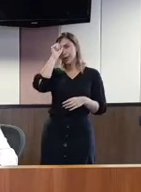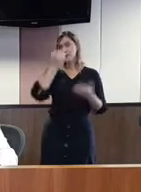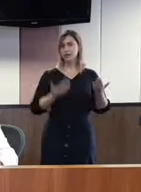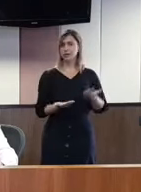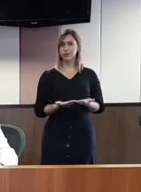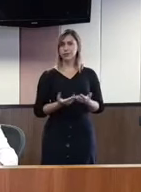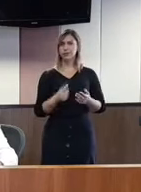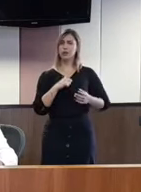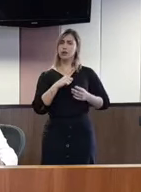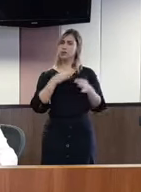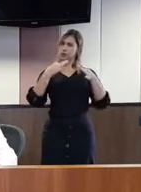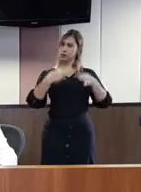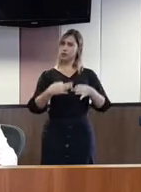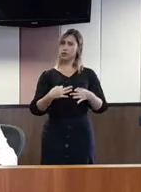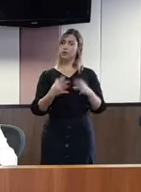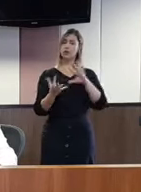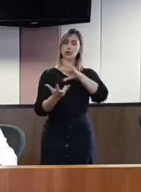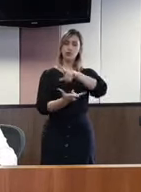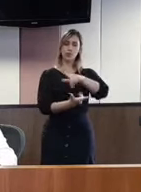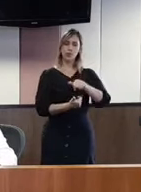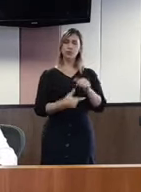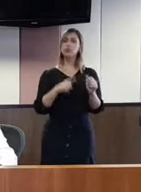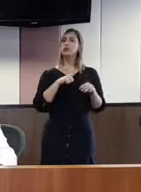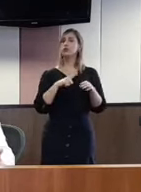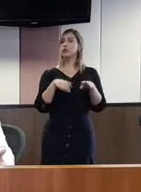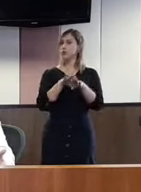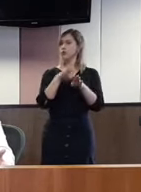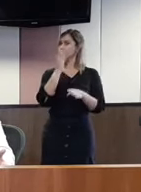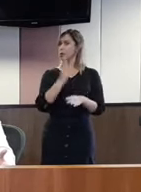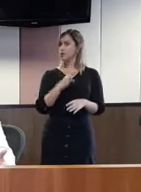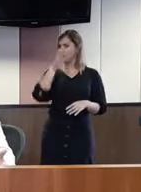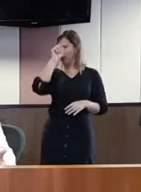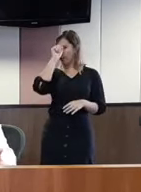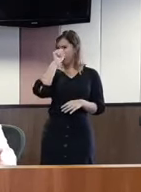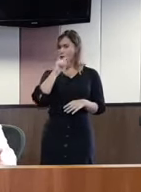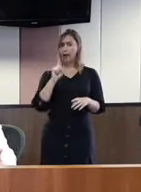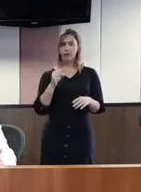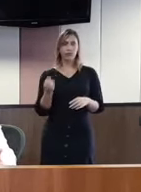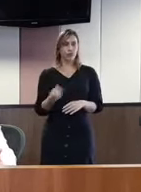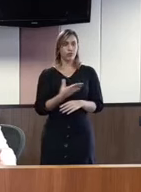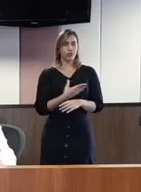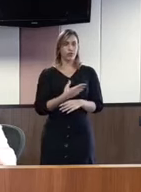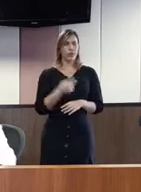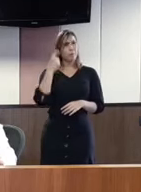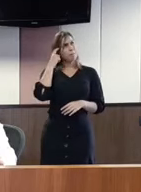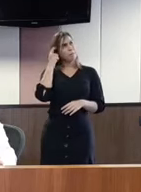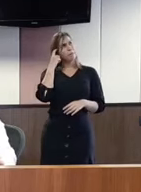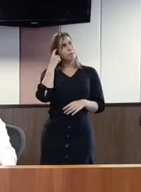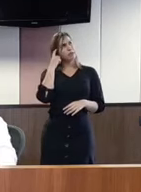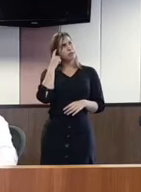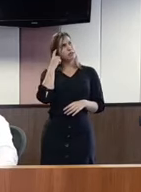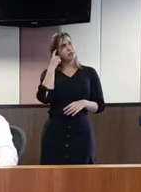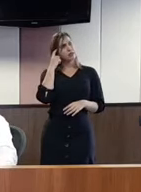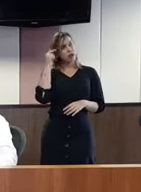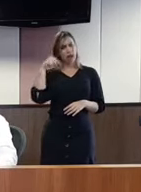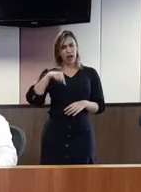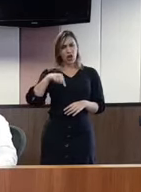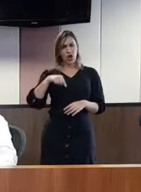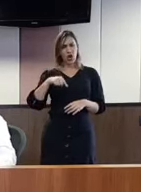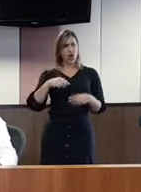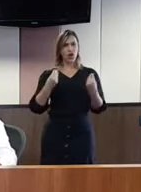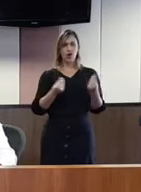certeza que o Brasil, que o mundo vai aprender muito, né? É algo novo, ninguém imaginaria ver aquilo que nós estamos vendo.